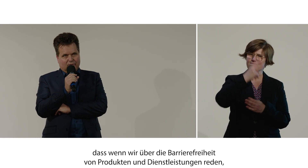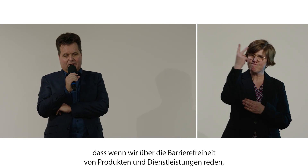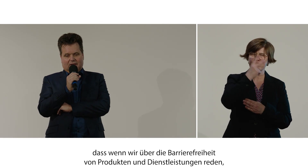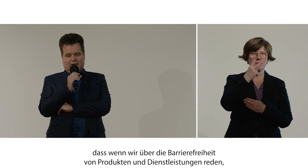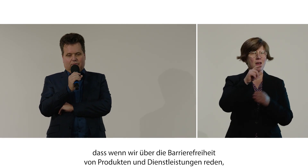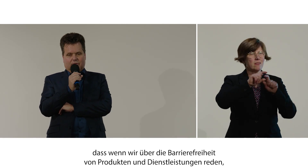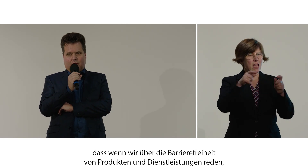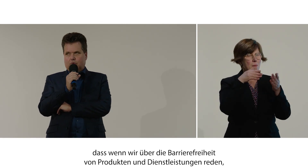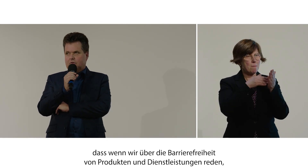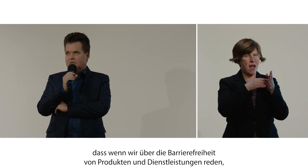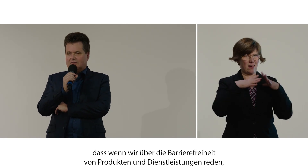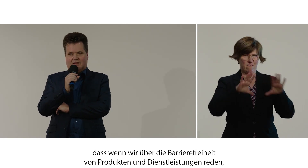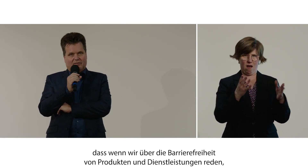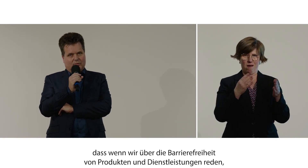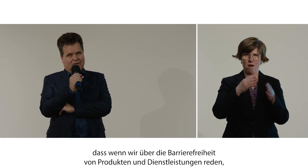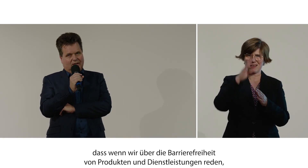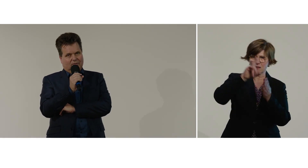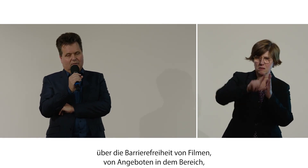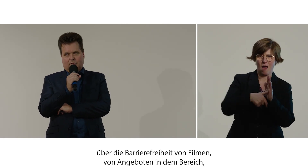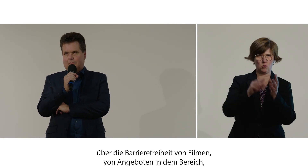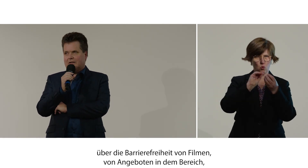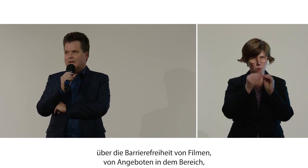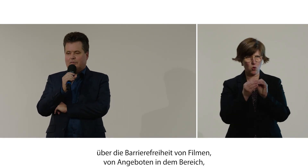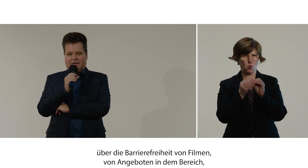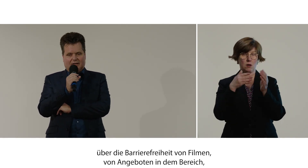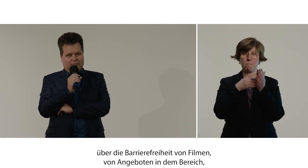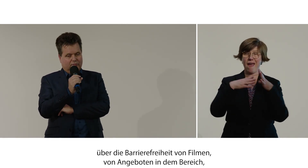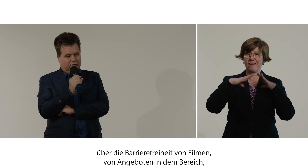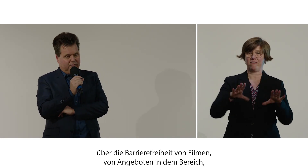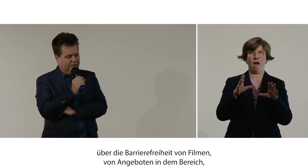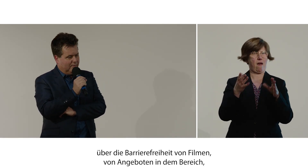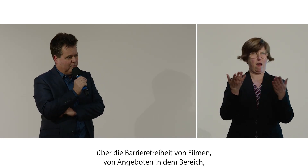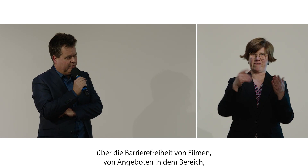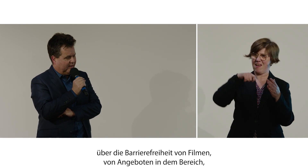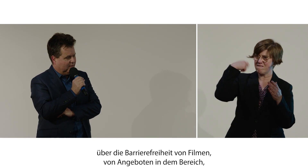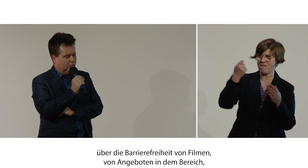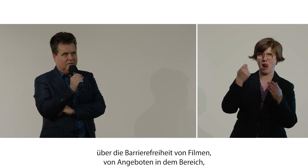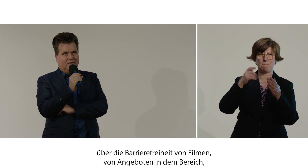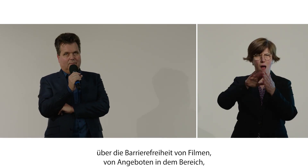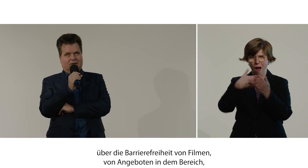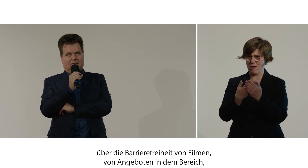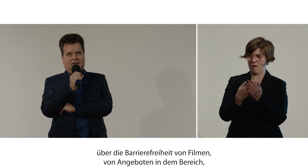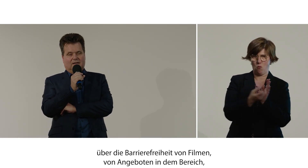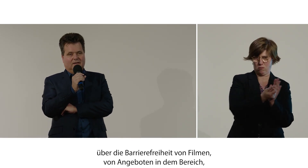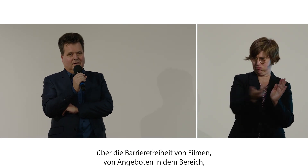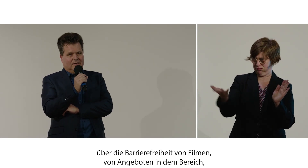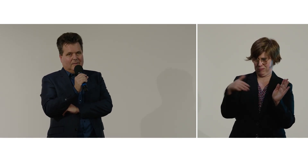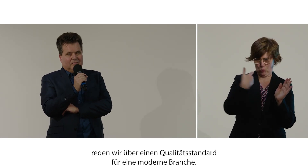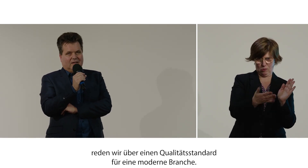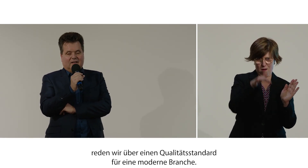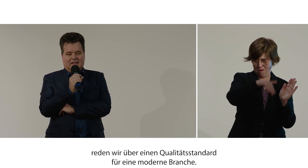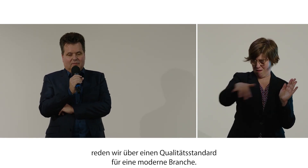über die Barrierefreiheit von Produkten und Dienstleistungen reden, wenn wir über die Barrierefreiheit von Filmen, von Angeboten in dem Bereich reden,